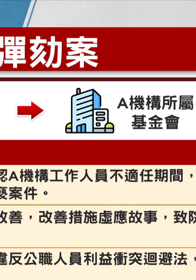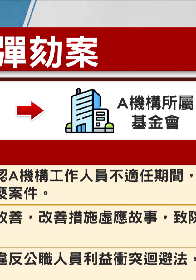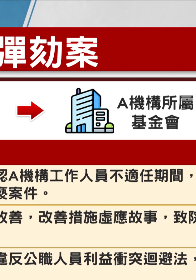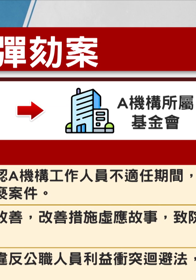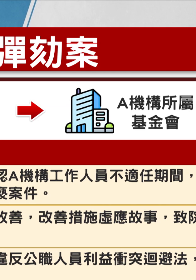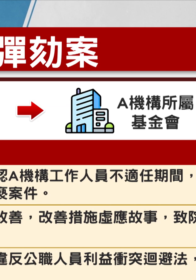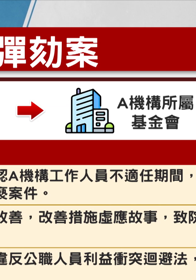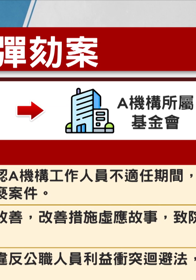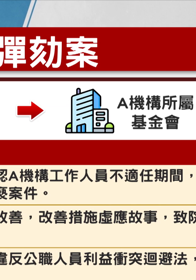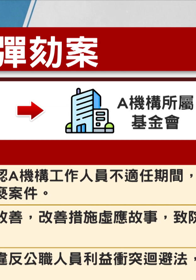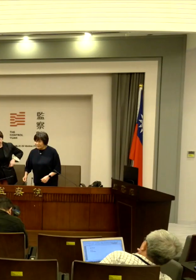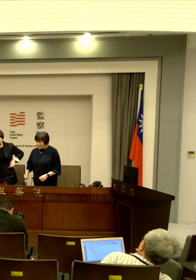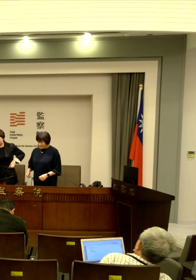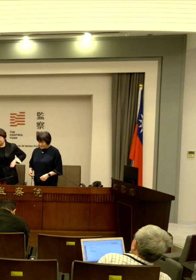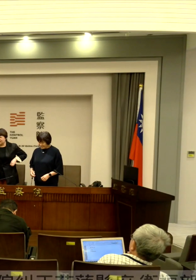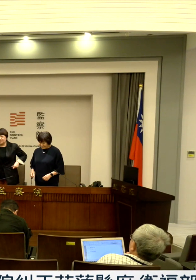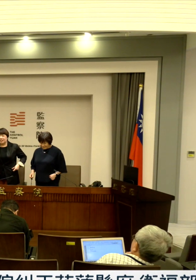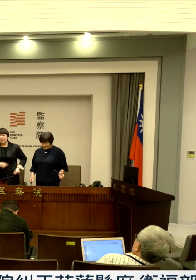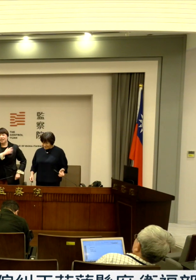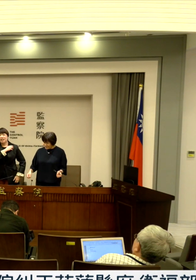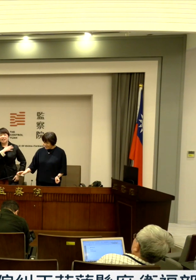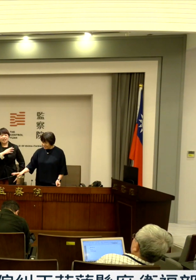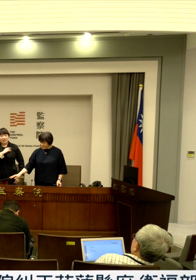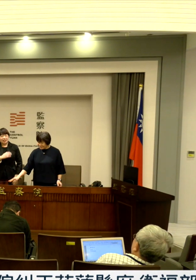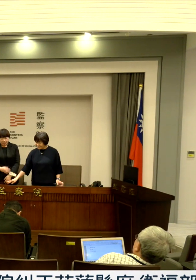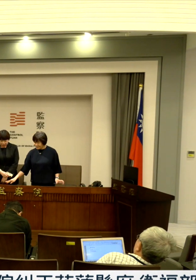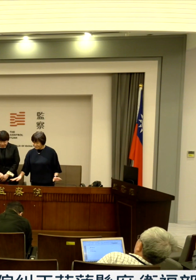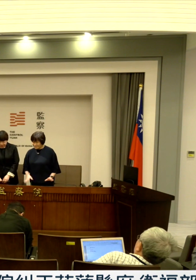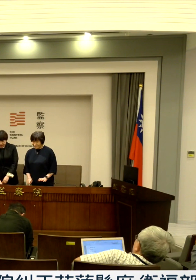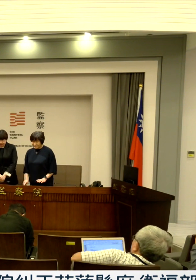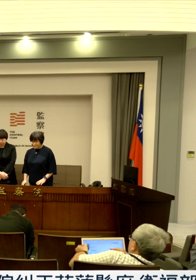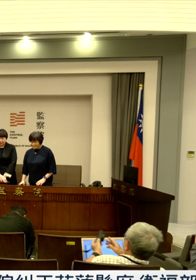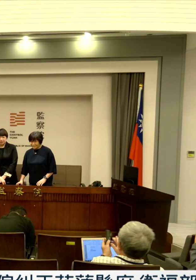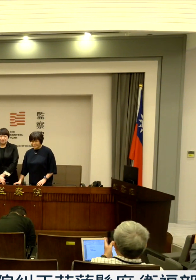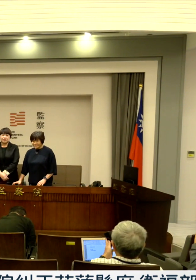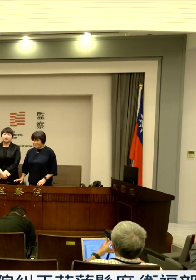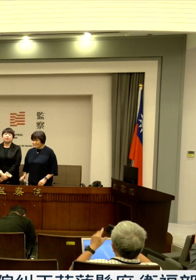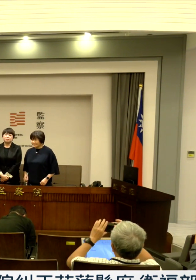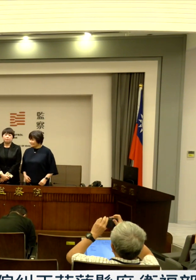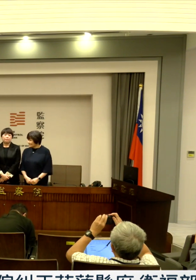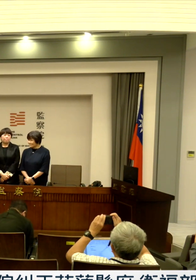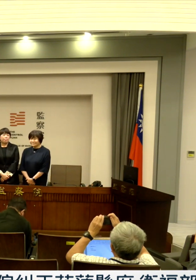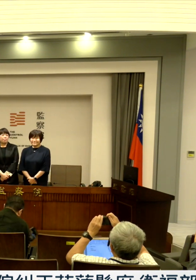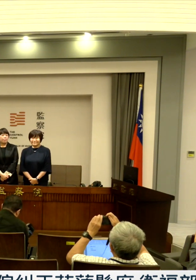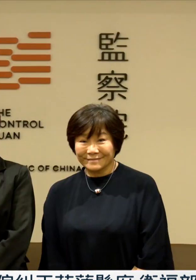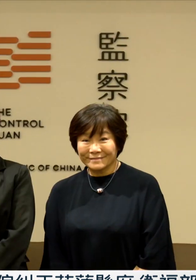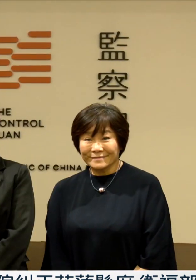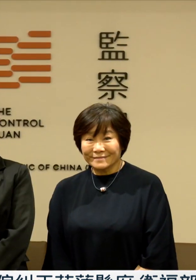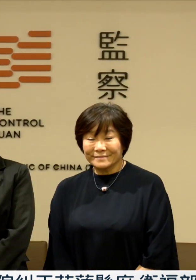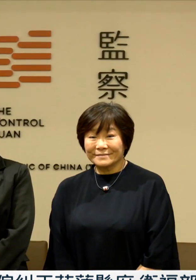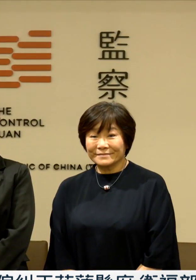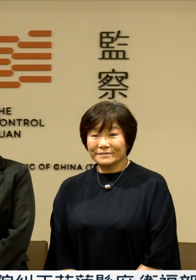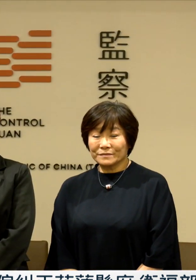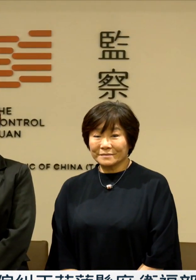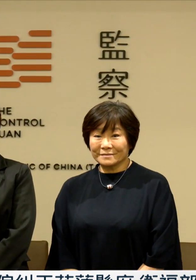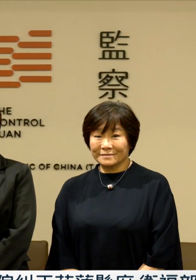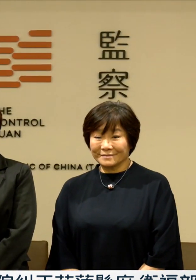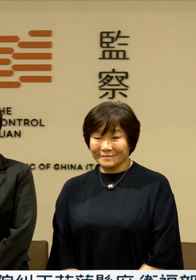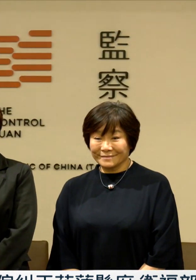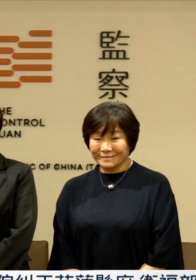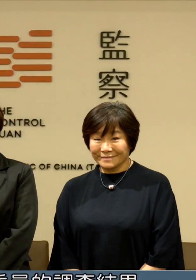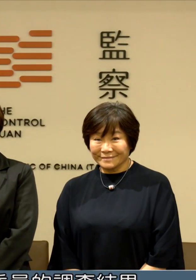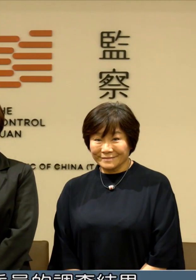或者是强力的介入这个机构的改善，所以又在发生性侵而且是猥亵这么严重的